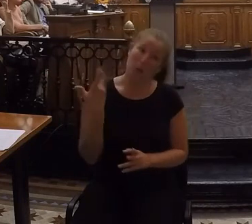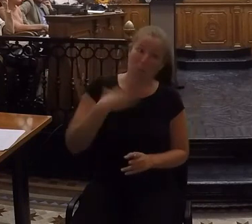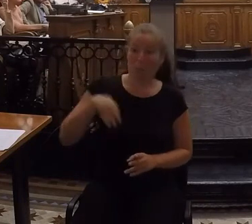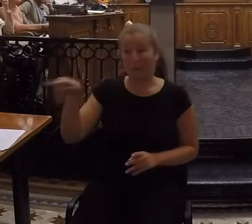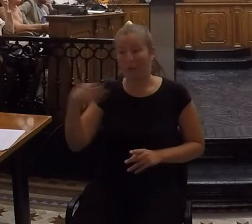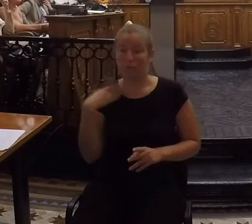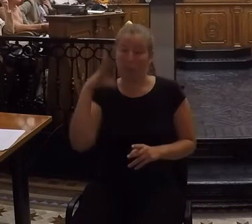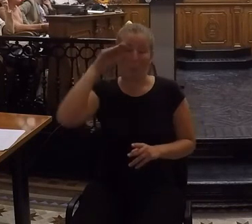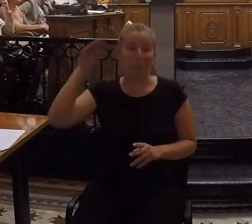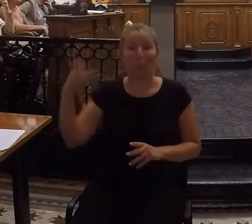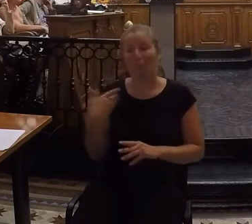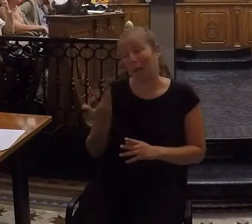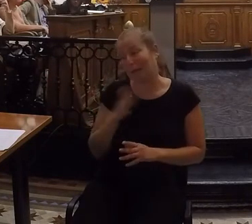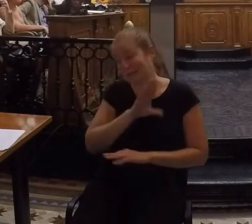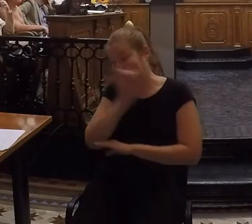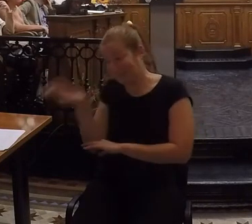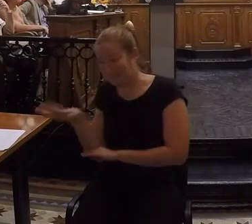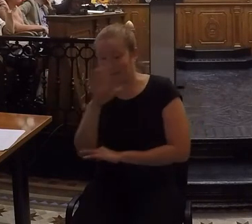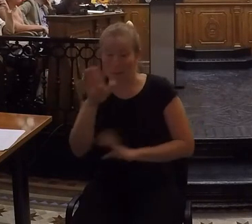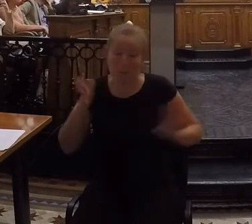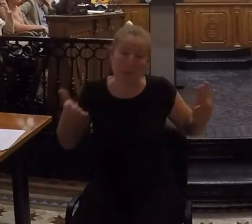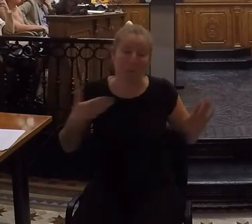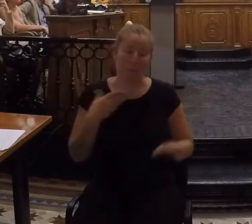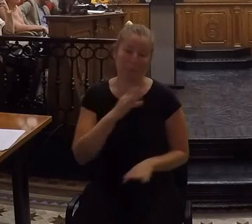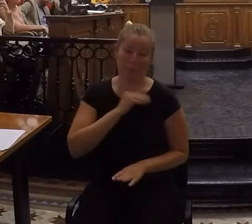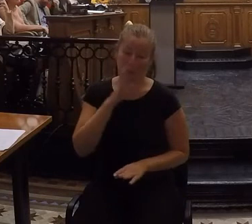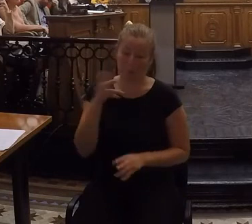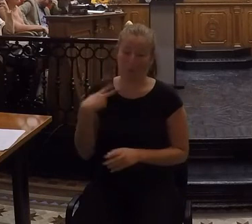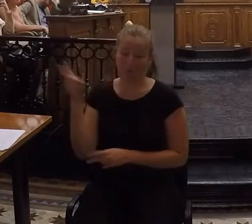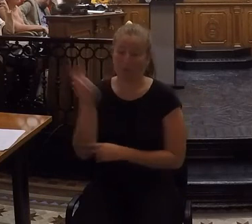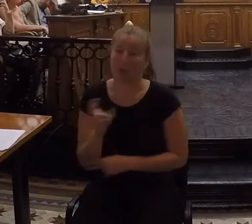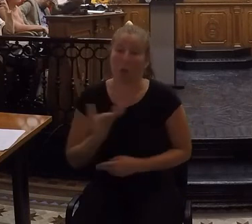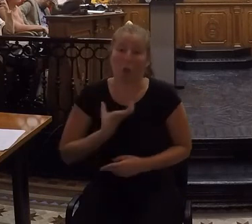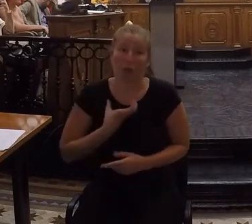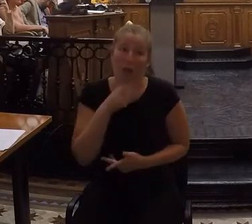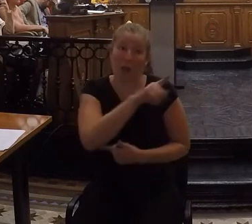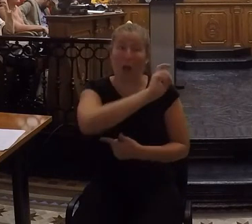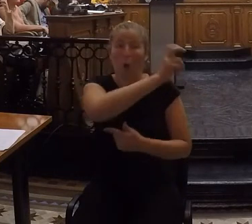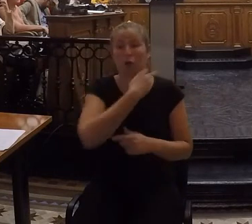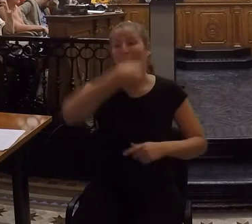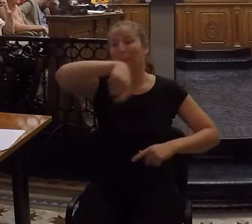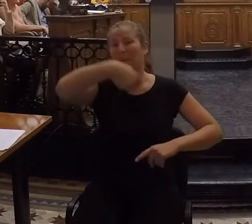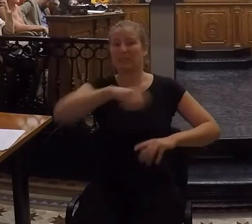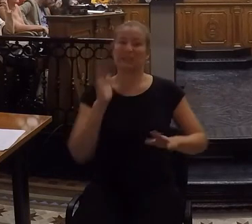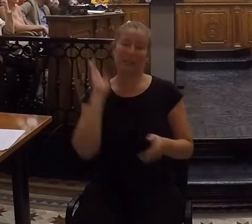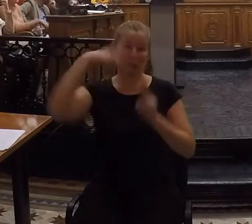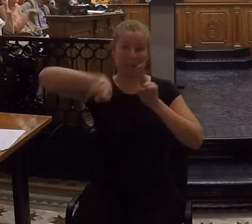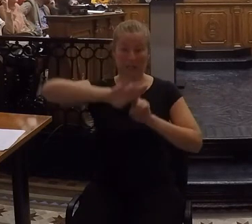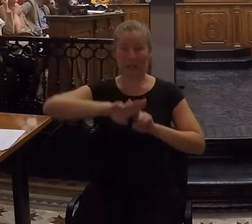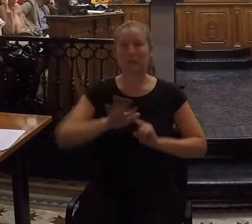darnos clase, mientras que ella es vicepresidenta de la Generalitat. Usted se ha quedado como concejala, una lástima. Bueno, ¿qué vamos a